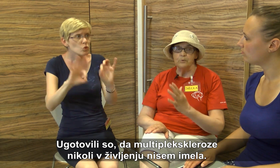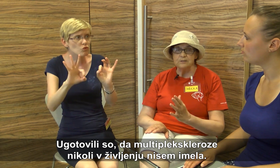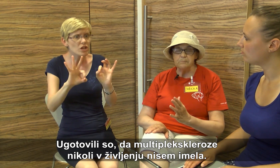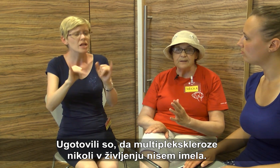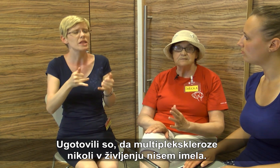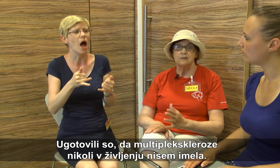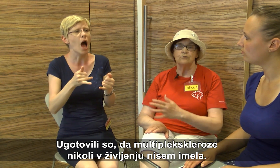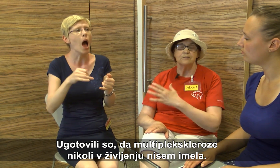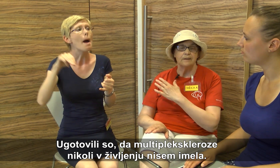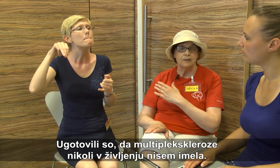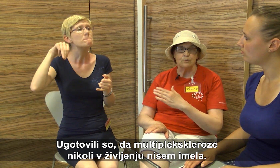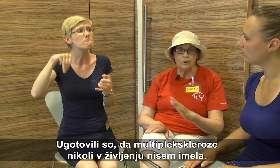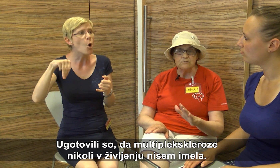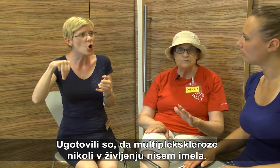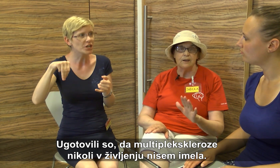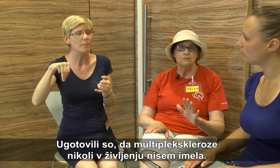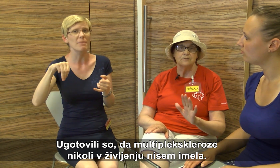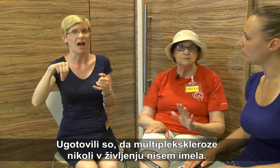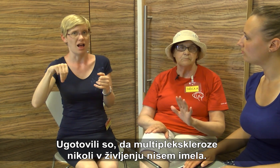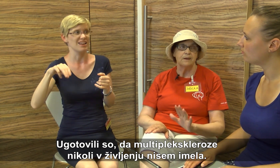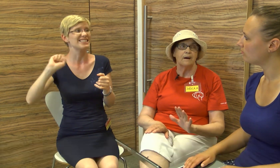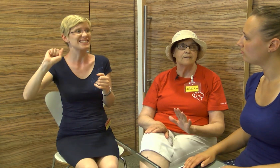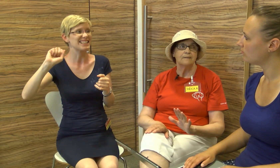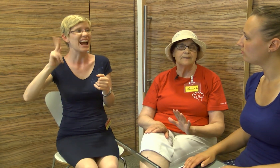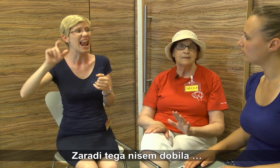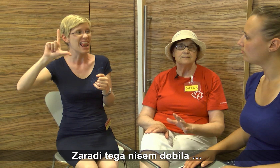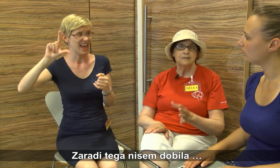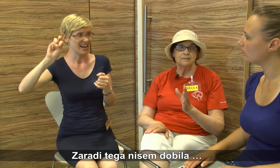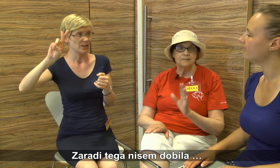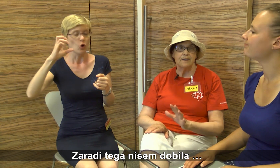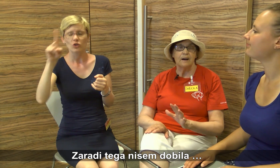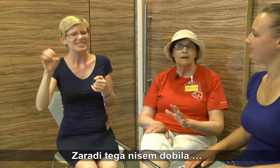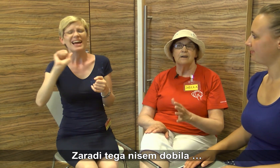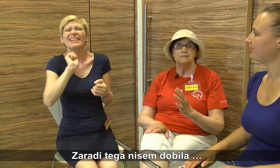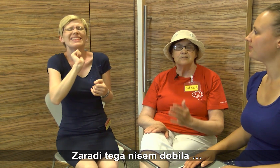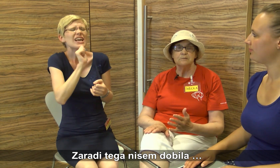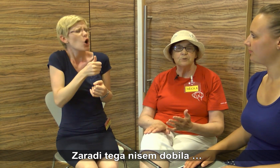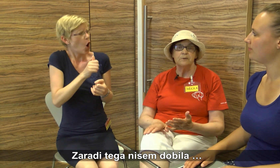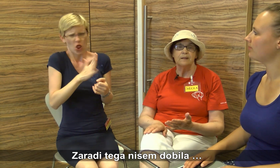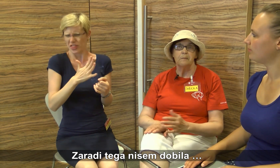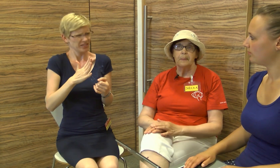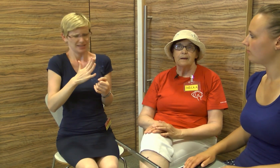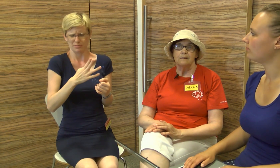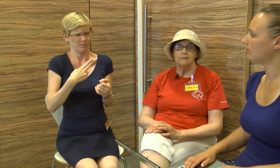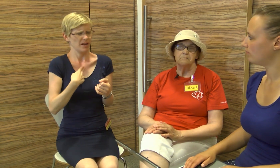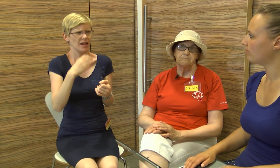da multiple skleroze nikoli v življenju nisem imela. Zaradi tega nisem